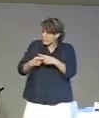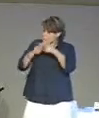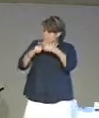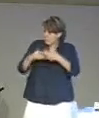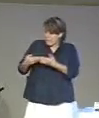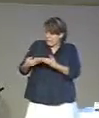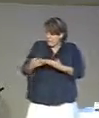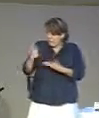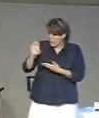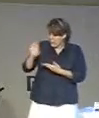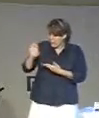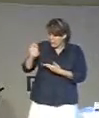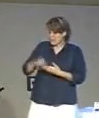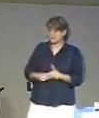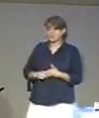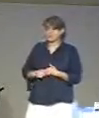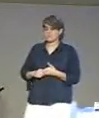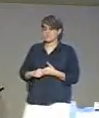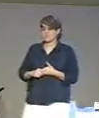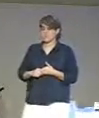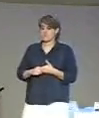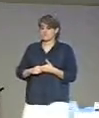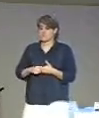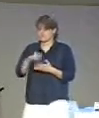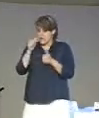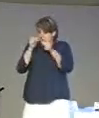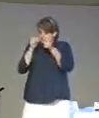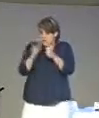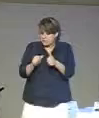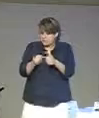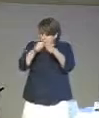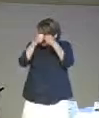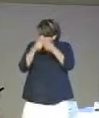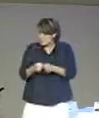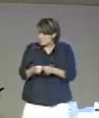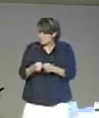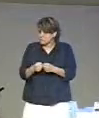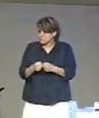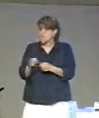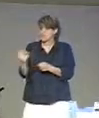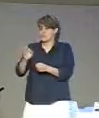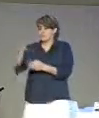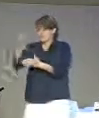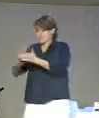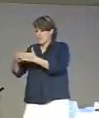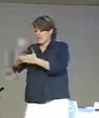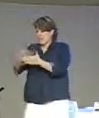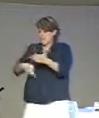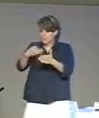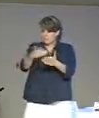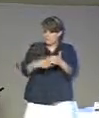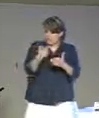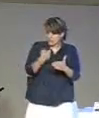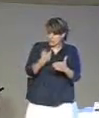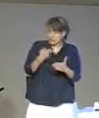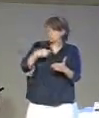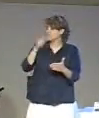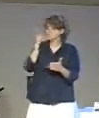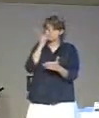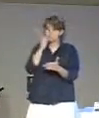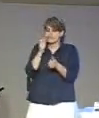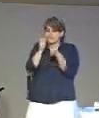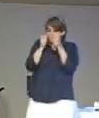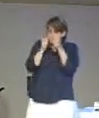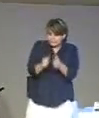identificación y referencia oportuna y segura en caso de insuficiencia de recursos o complicaciones.